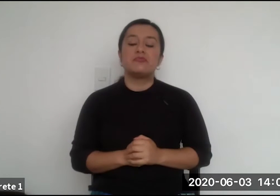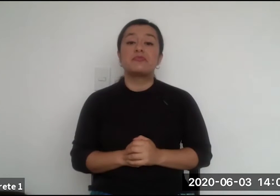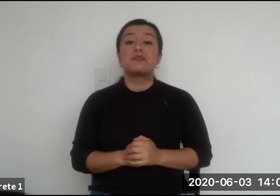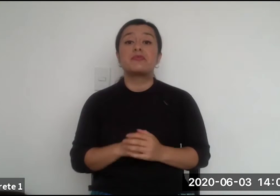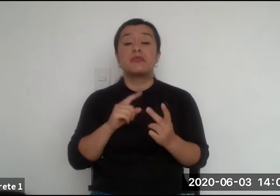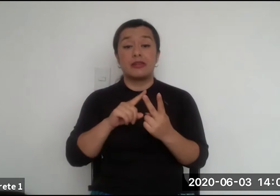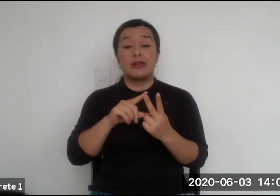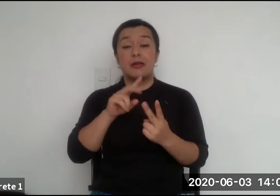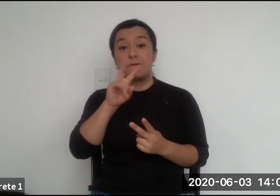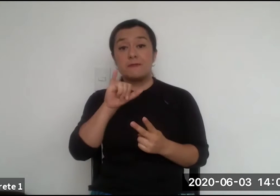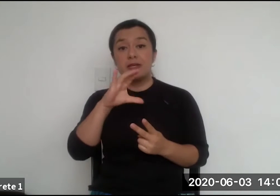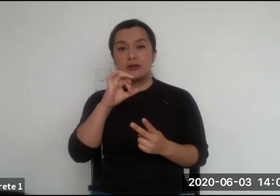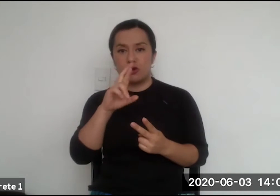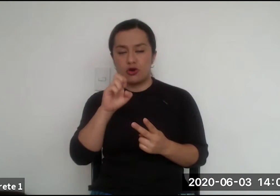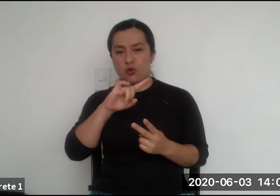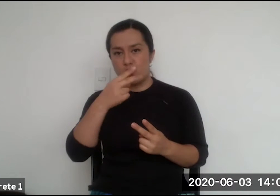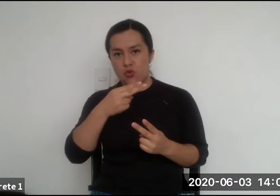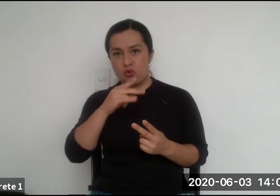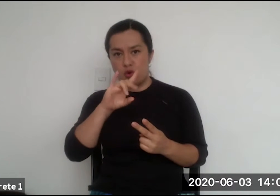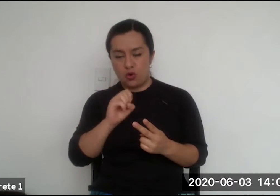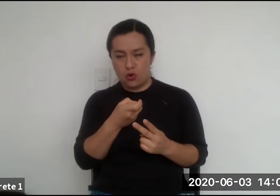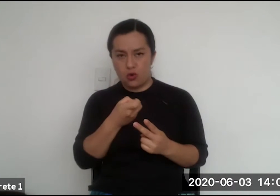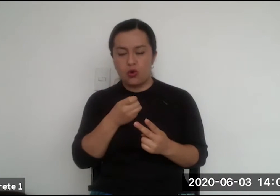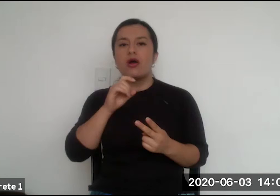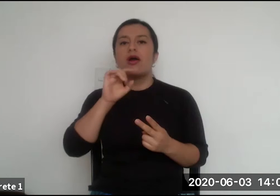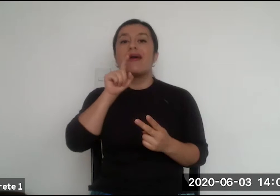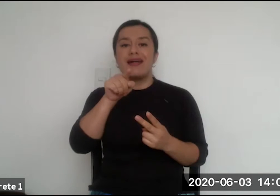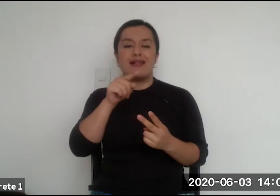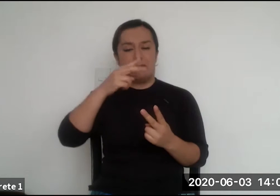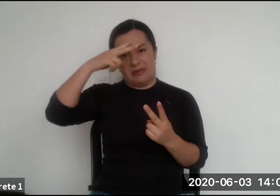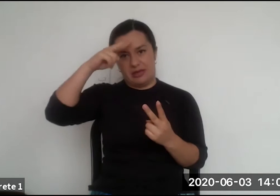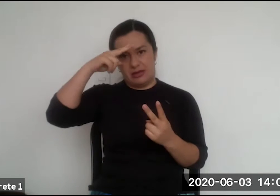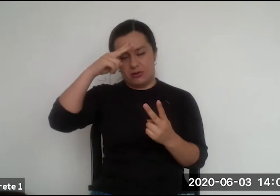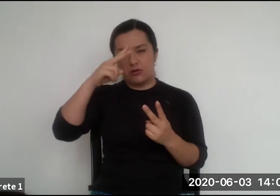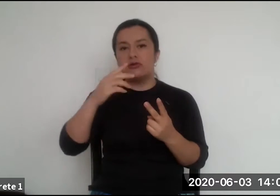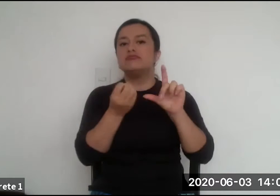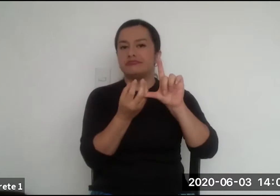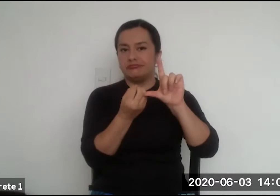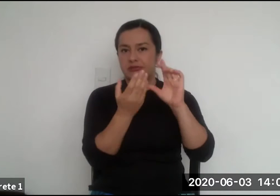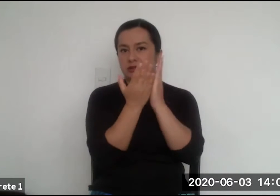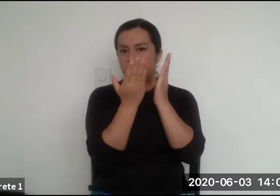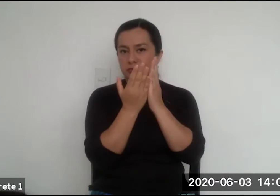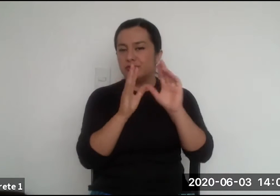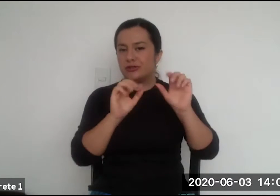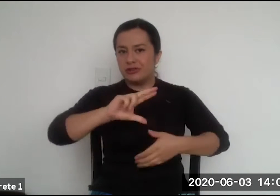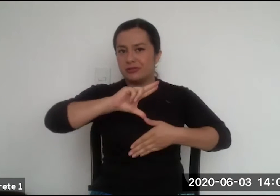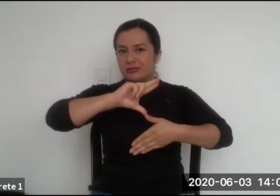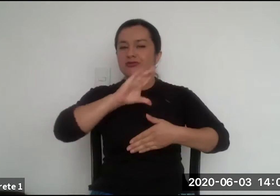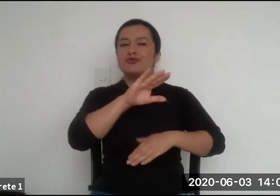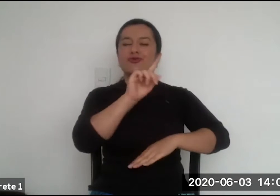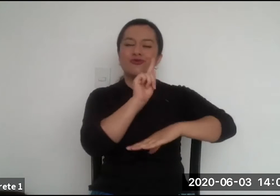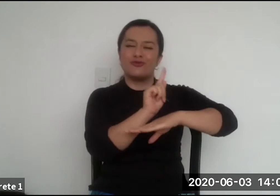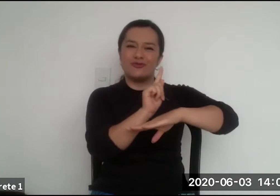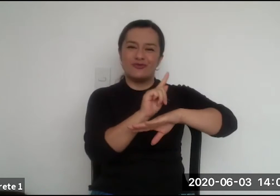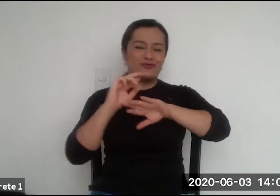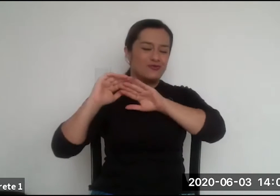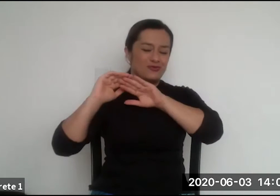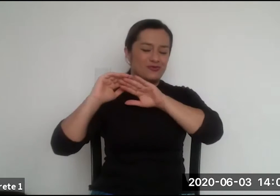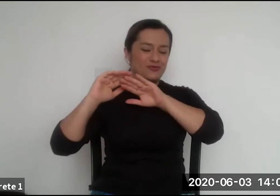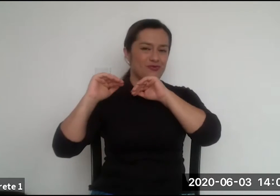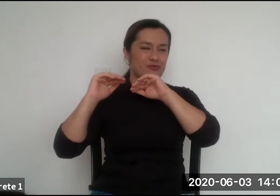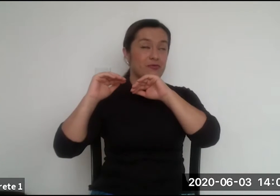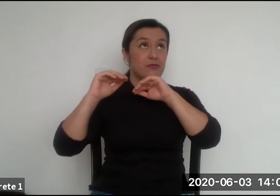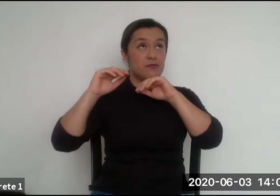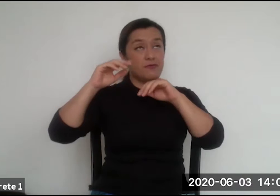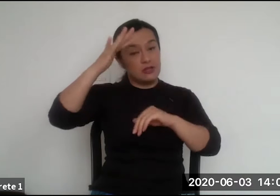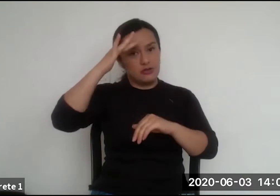Hugo Gutiérrez de México. Él es licenciado en estudios latinoamericanos por la Facultad de Filosofía y Letras de la UNAM. Tiene